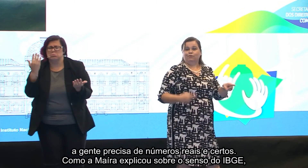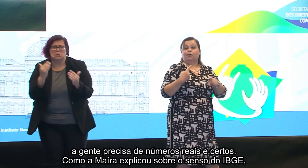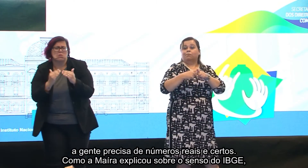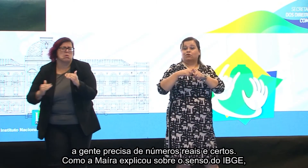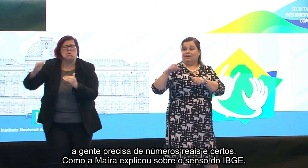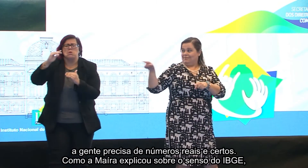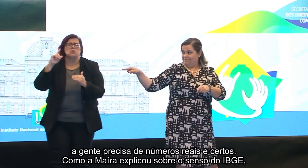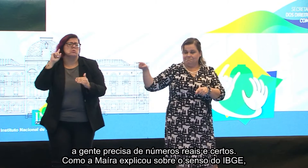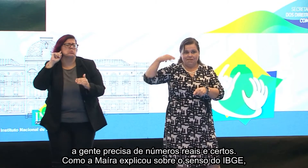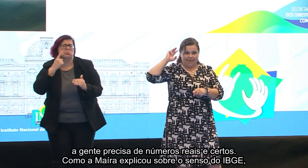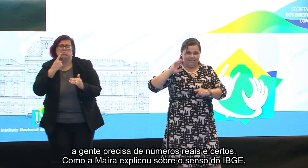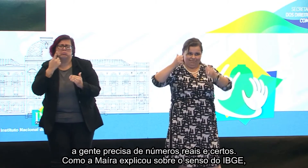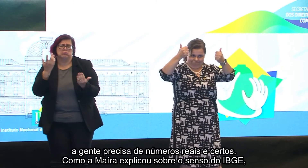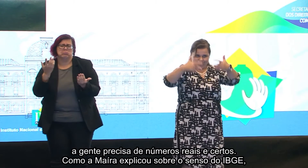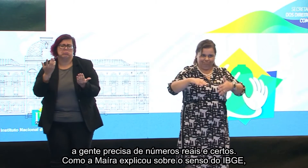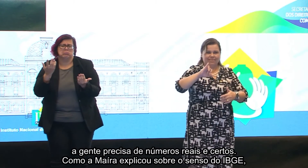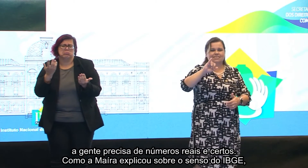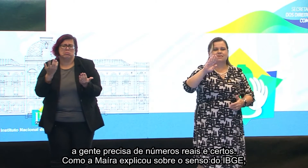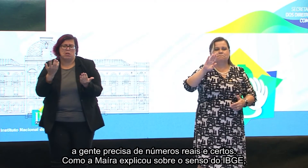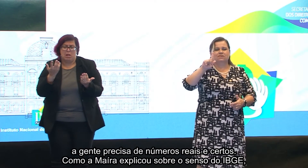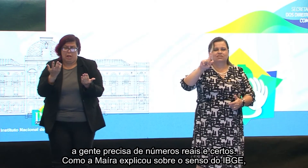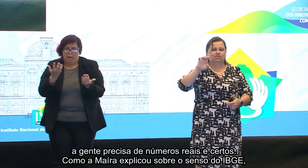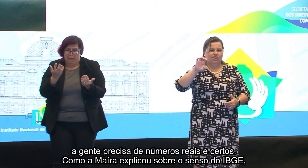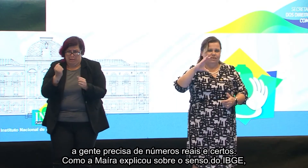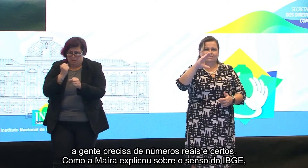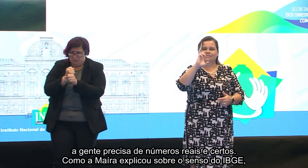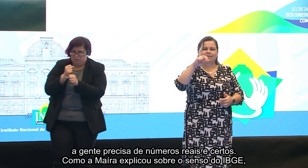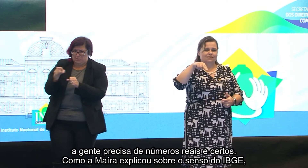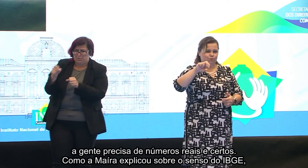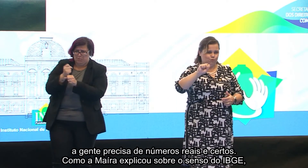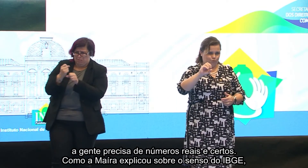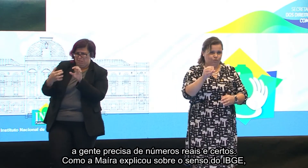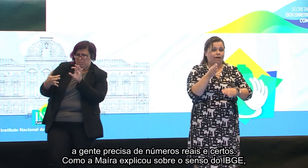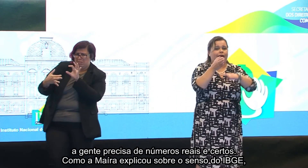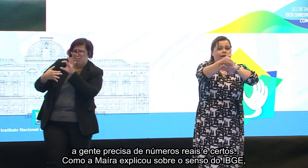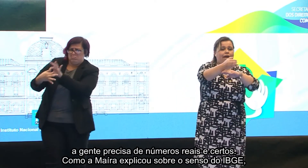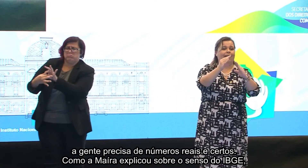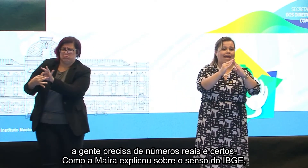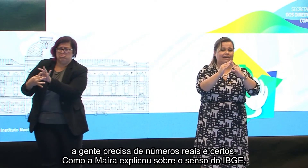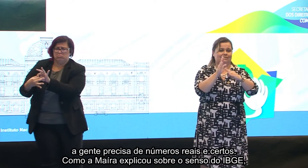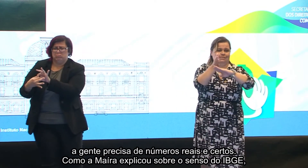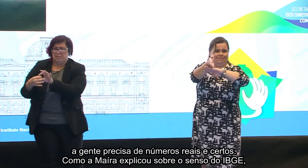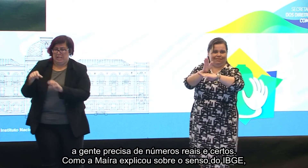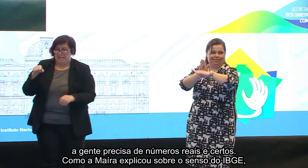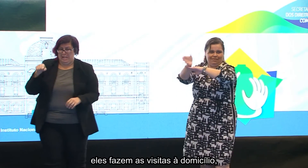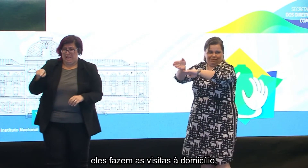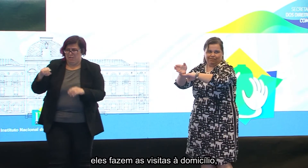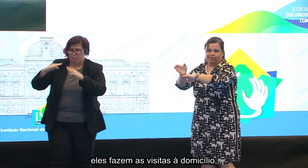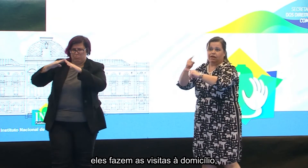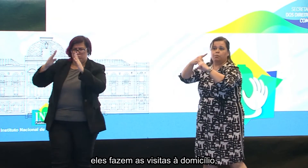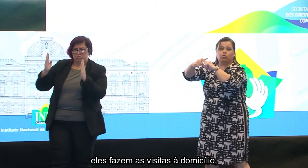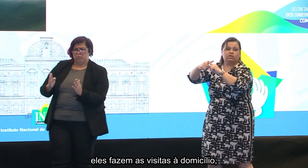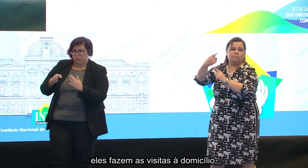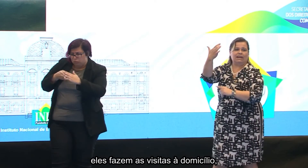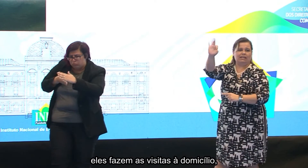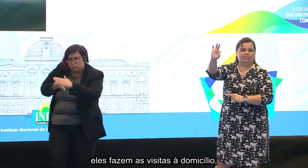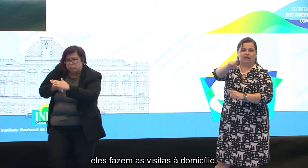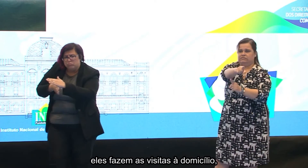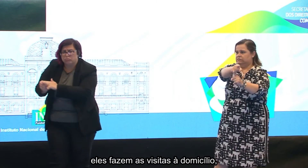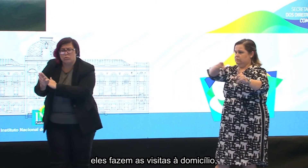gente precisa de números reais e certos. Como a Mayra explicou em relação ao censo do IBGE, eles fazem as visitas no